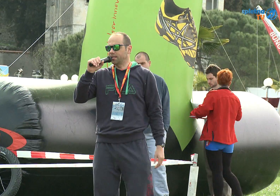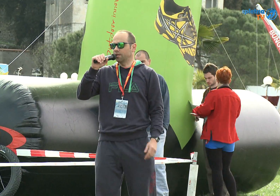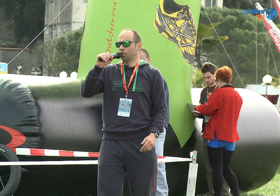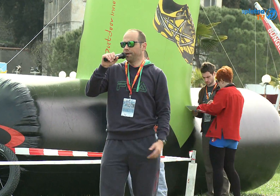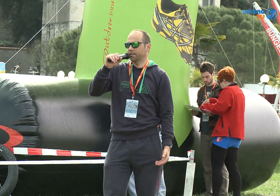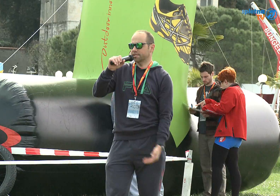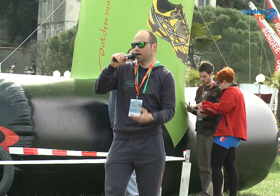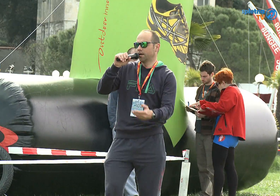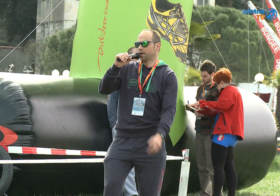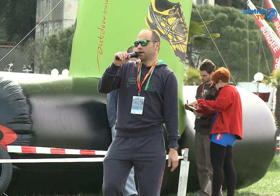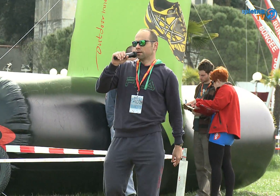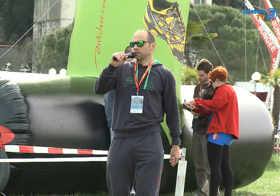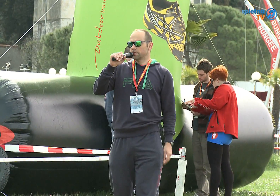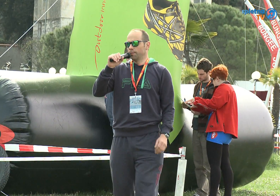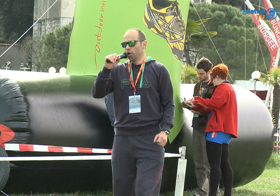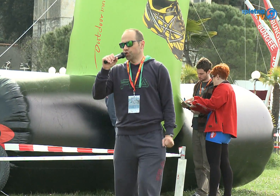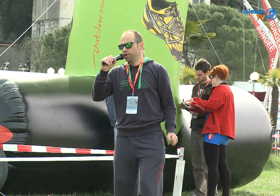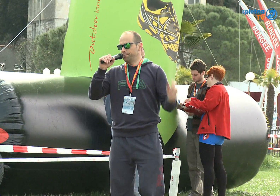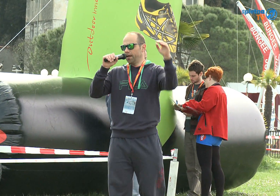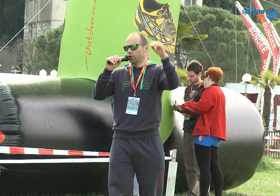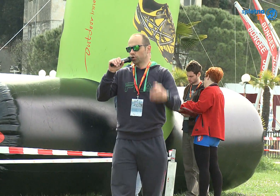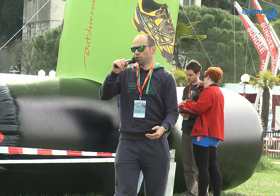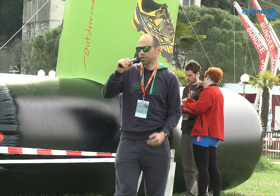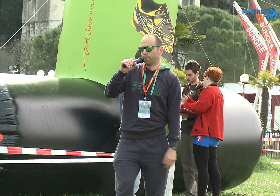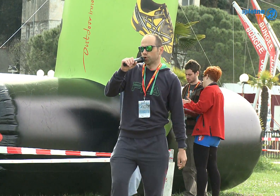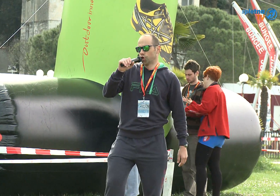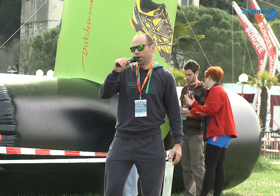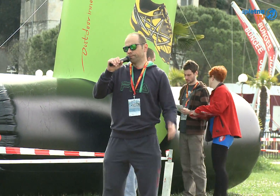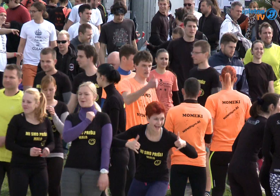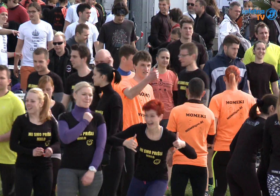Standardna dvometrska, pa močni preko, drugi s pomočjo.